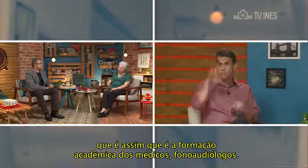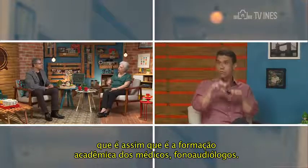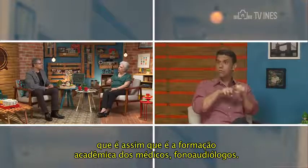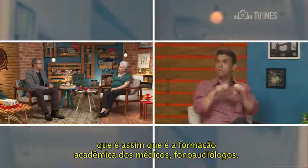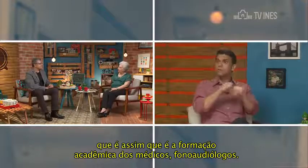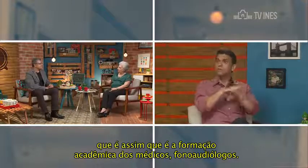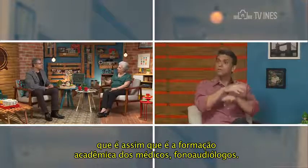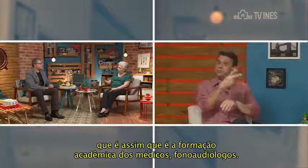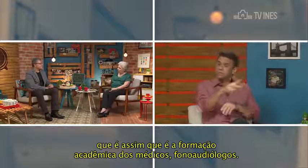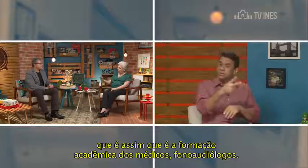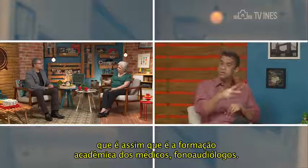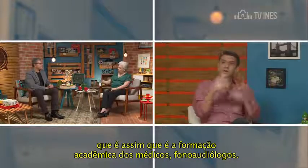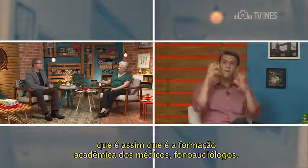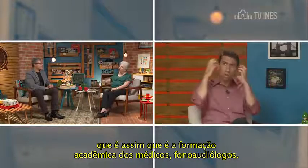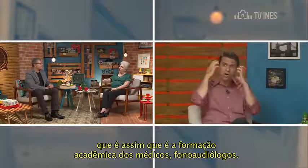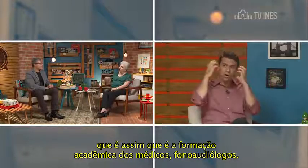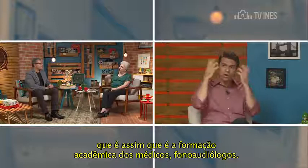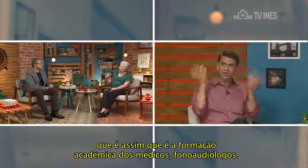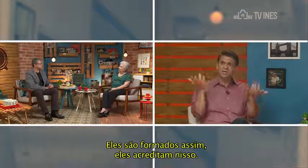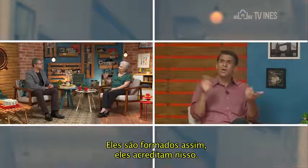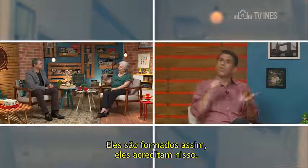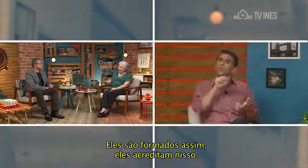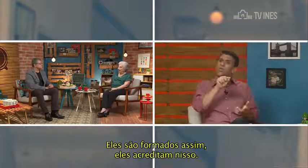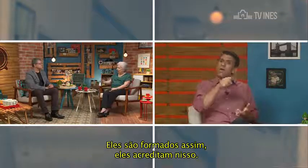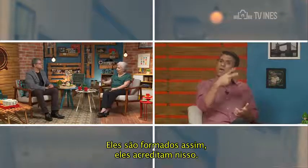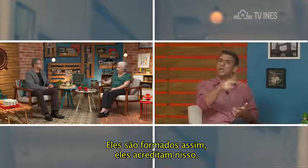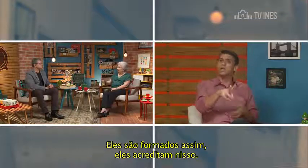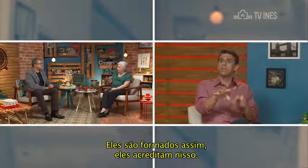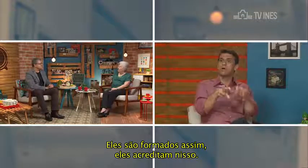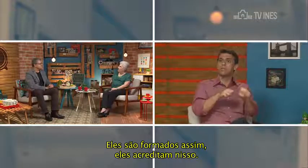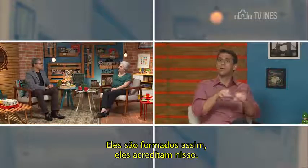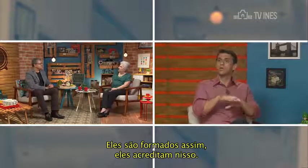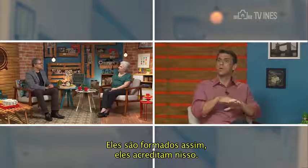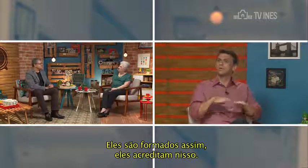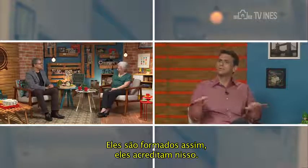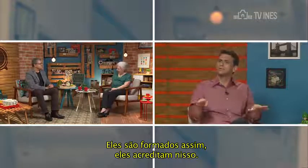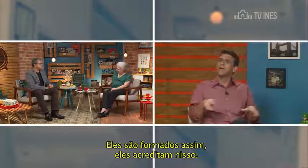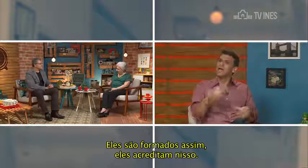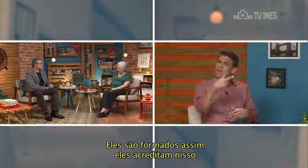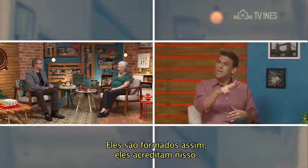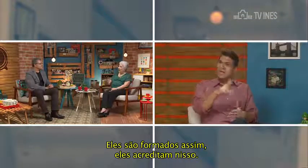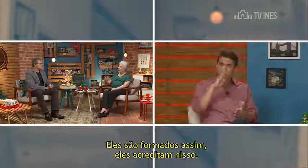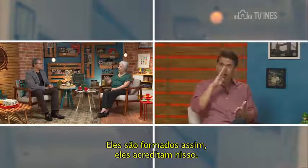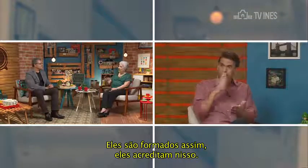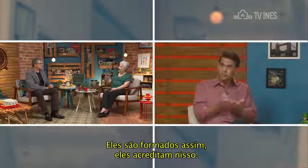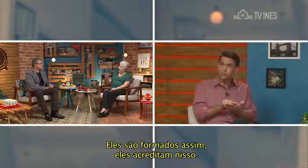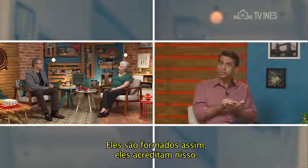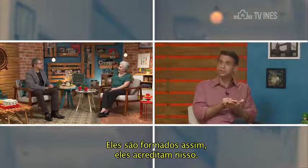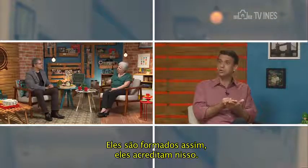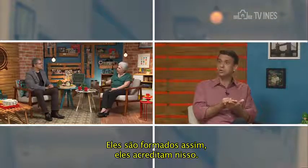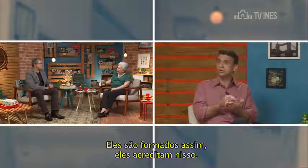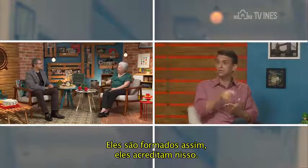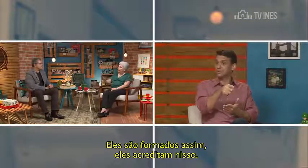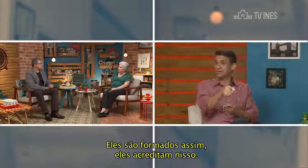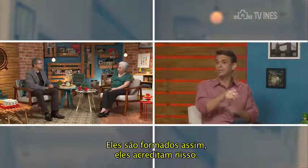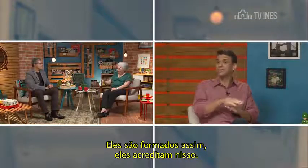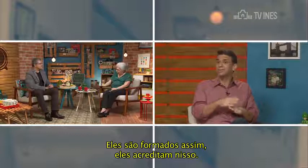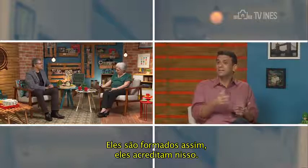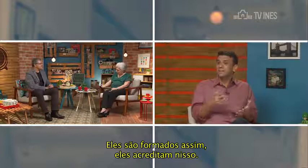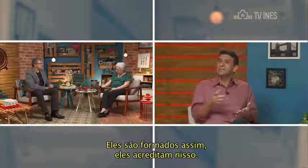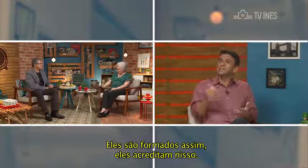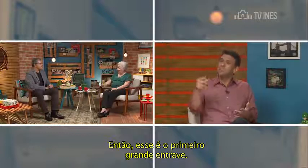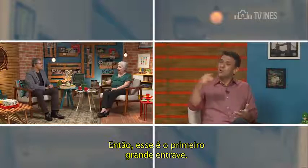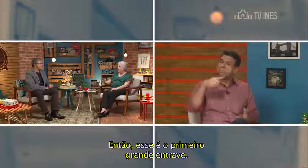Dos médicos Dos fonoaudiólogos Eles são formados Assim Eles acreditam